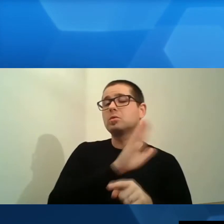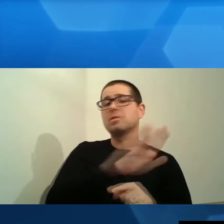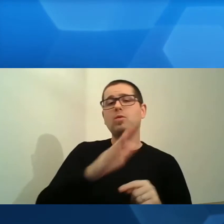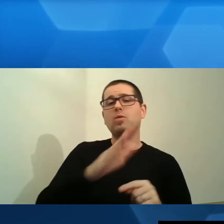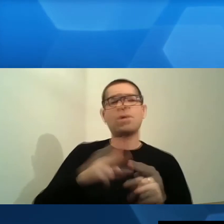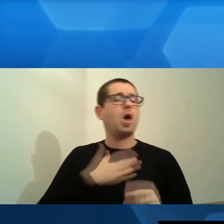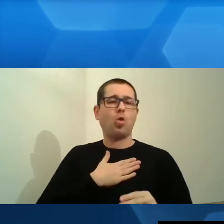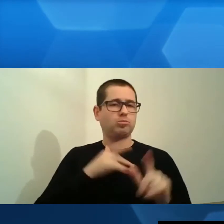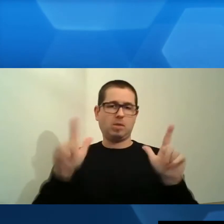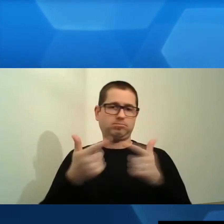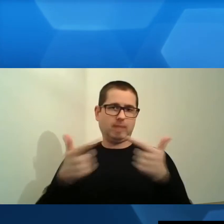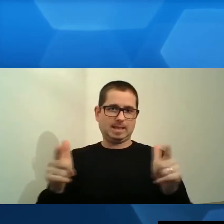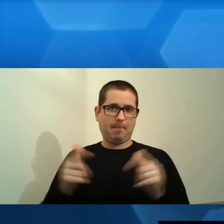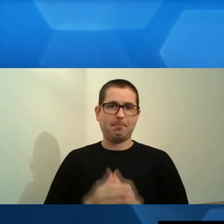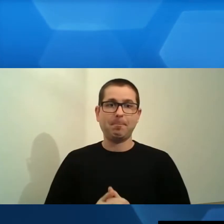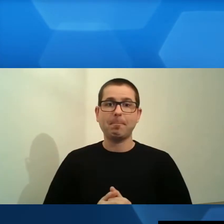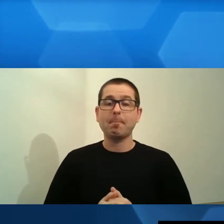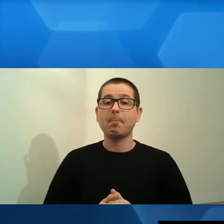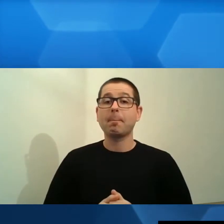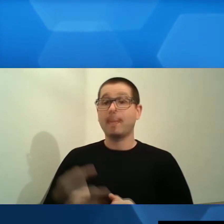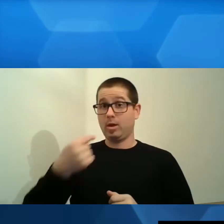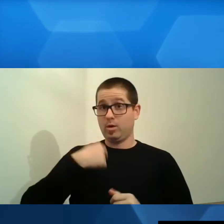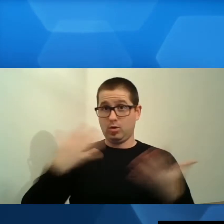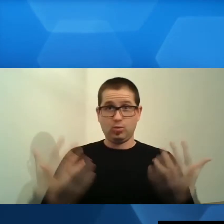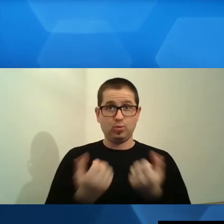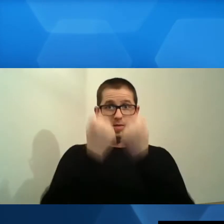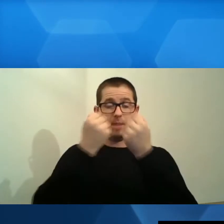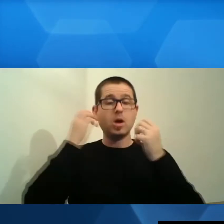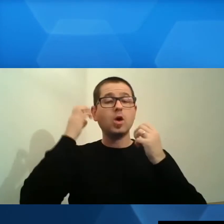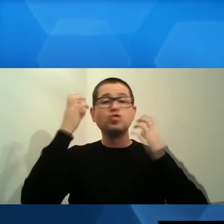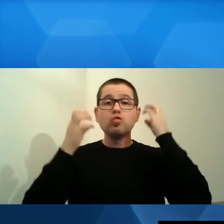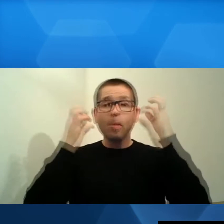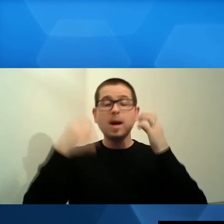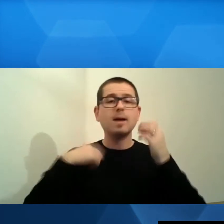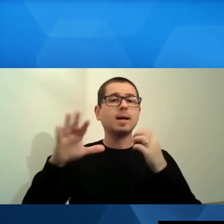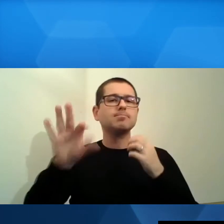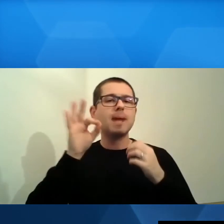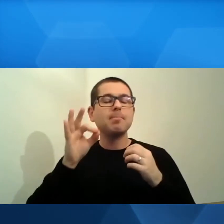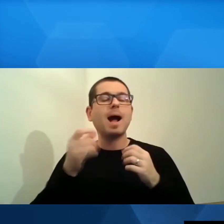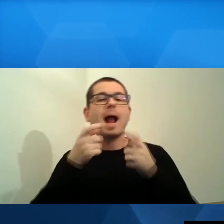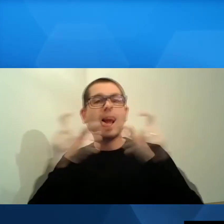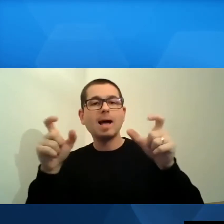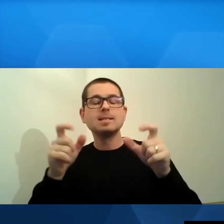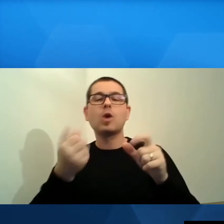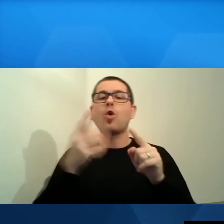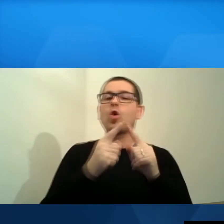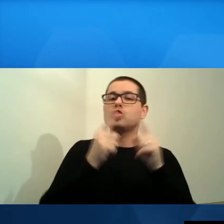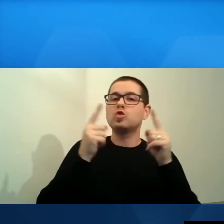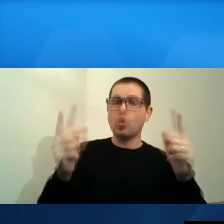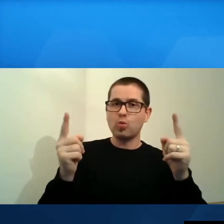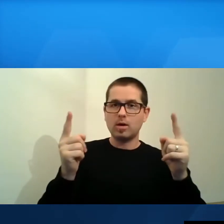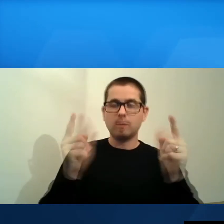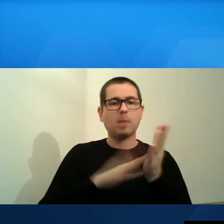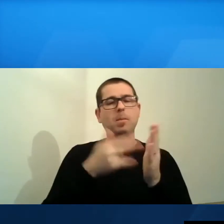komad. In ko jaz ustvarim ta šum, mu izberem, koliko je glasen in koliko je dolg, ok, to je recimo, da